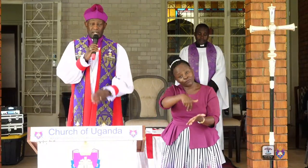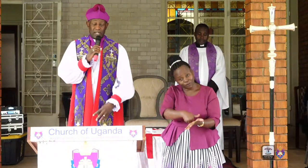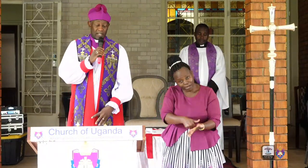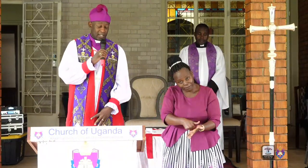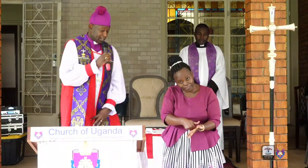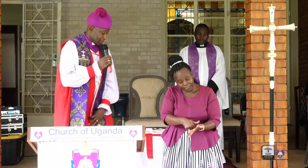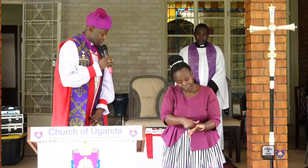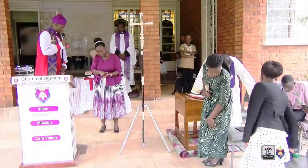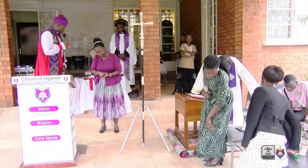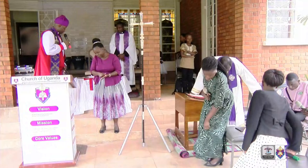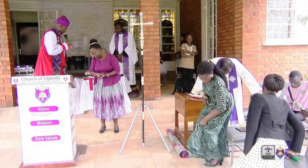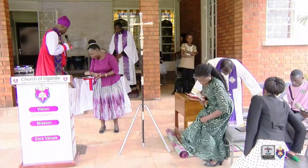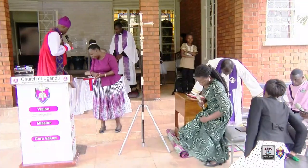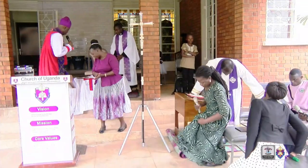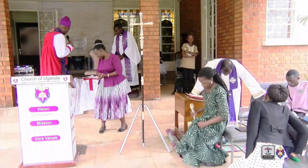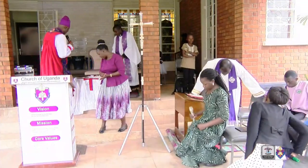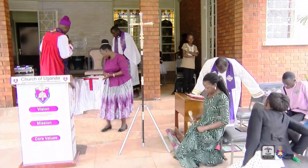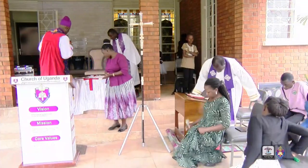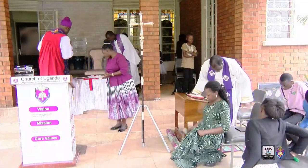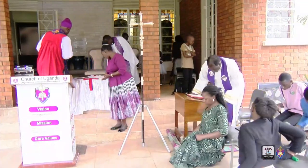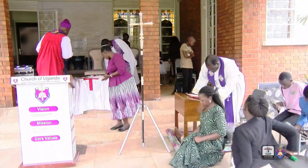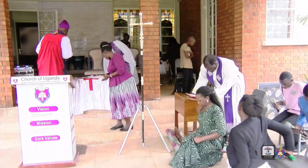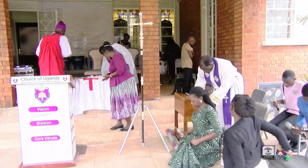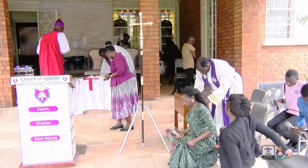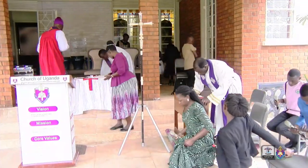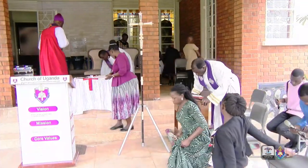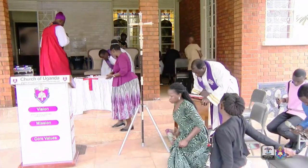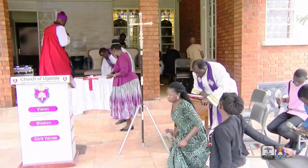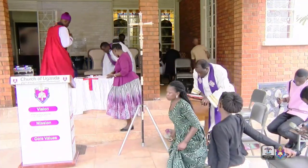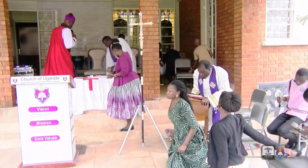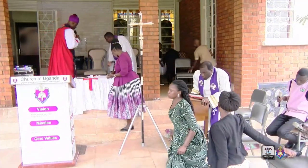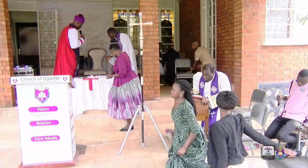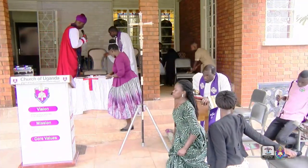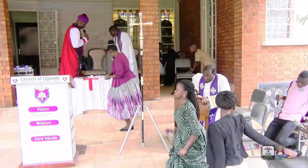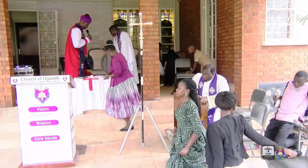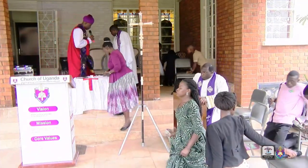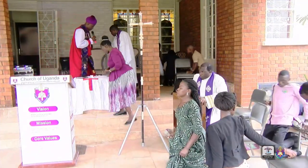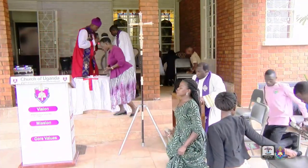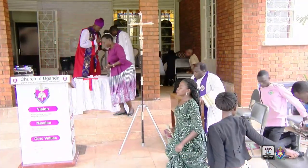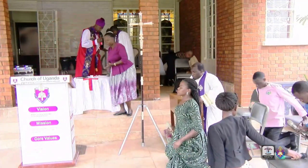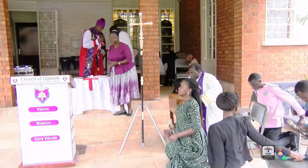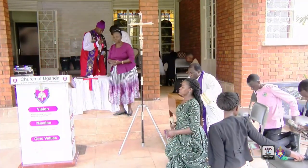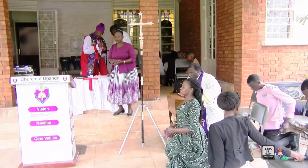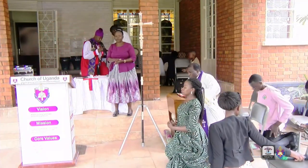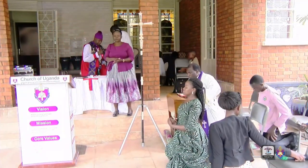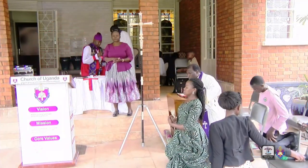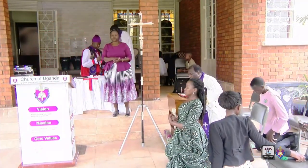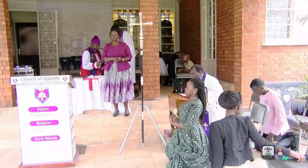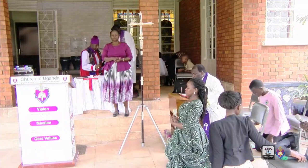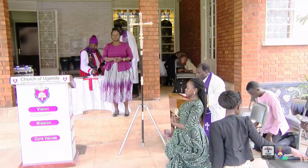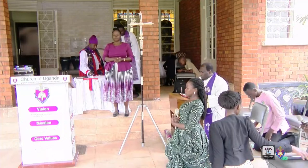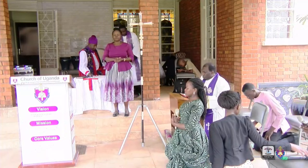nga twatulira Katonda obutali butuukirivu bwaffe.